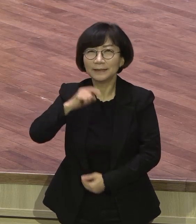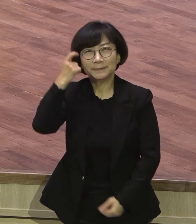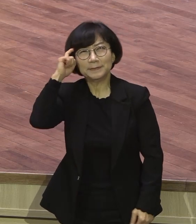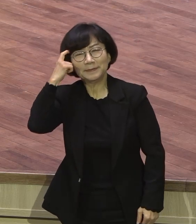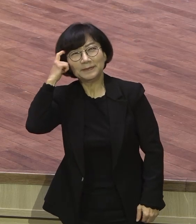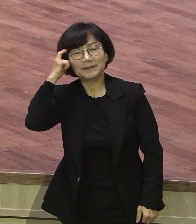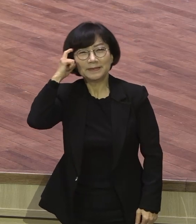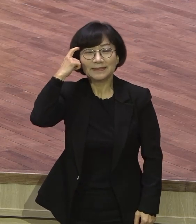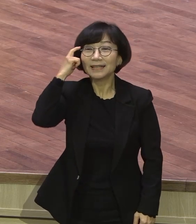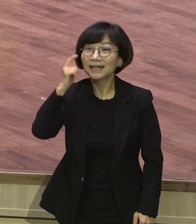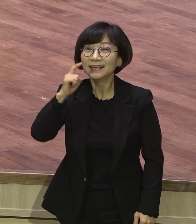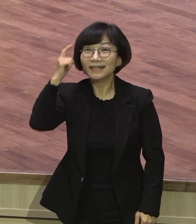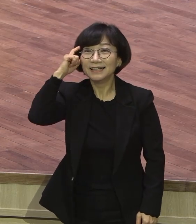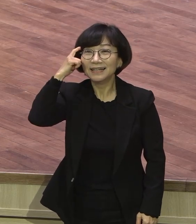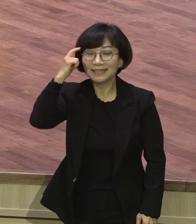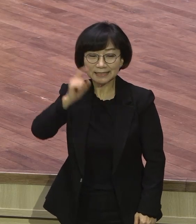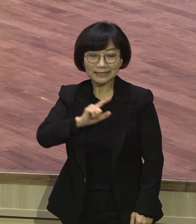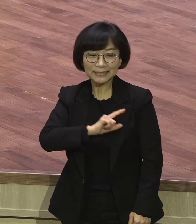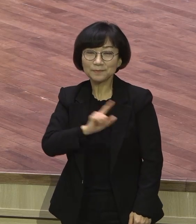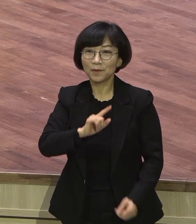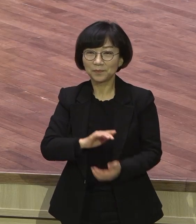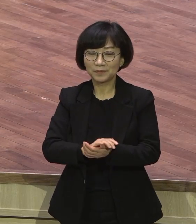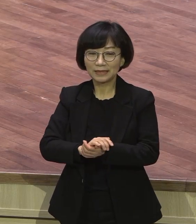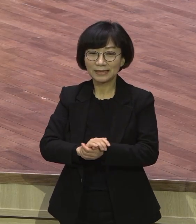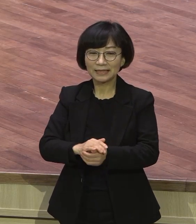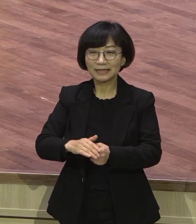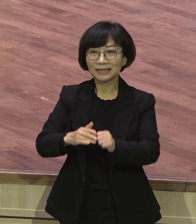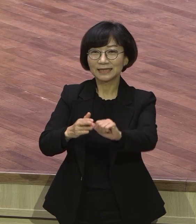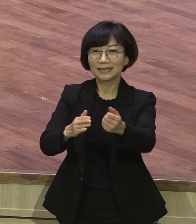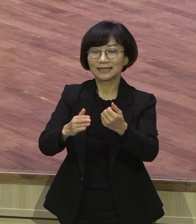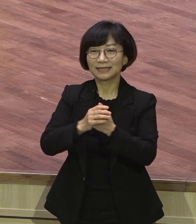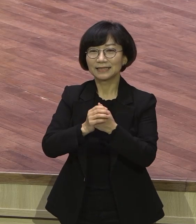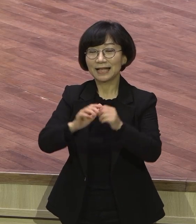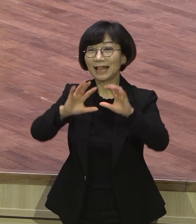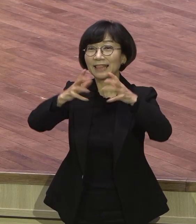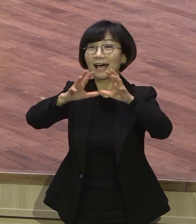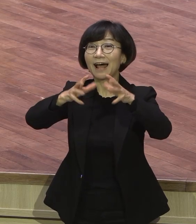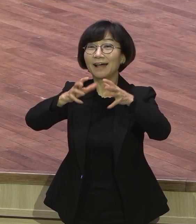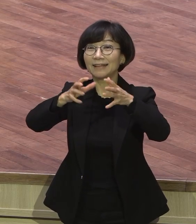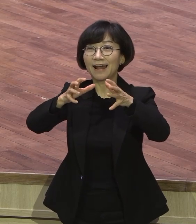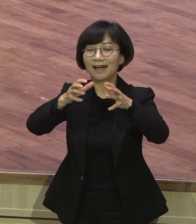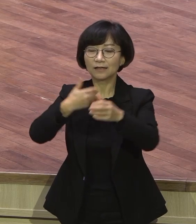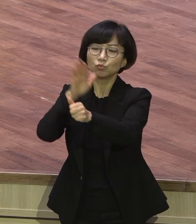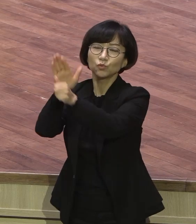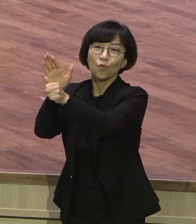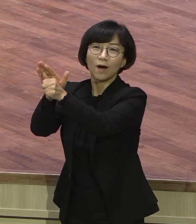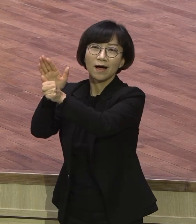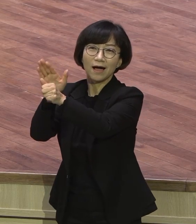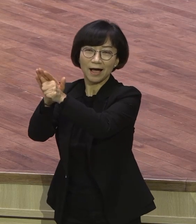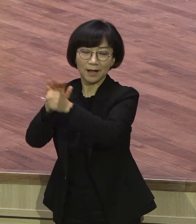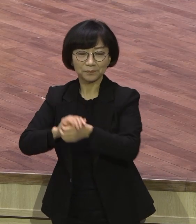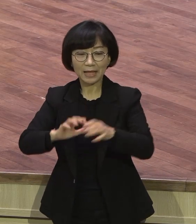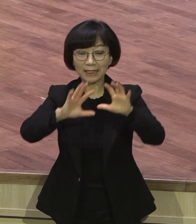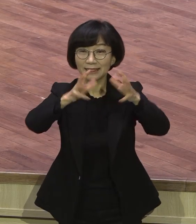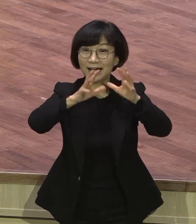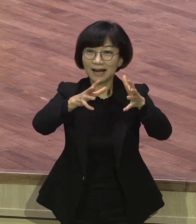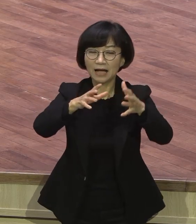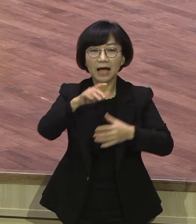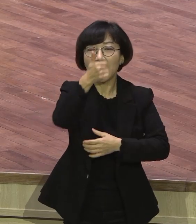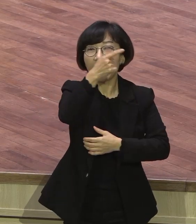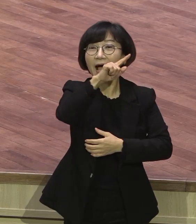고민하다가 지은 게 뭐냐. 한나라 한자의 돌우자. 이 나라를 도는 이물이다라. 그래서 이름은 한우라